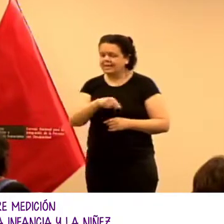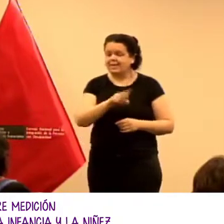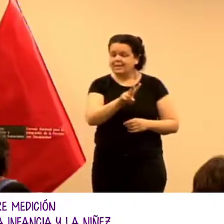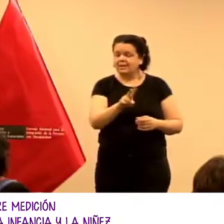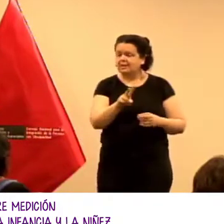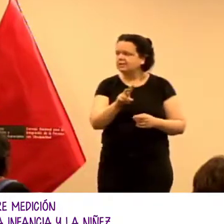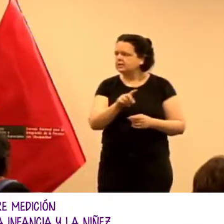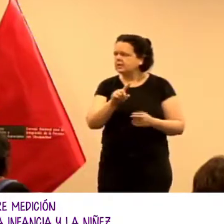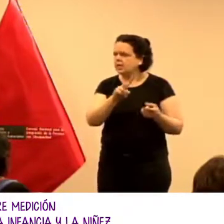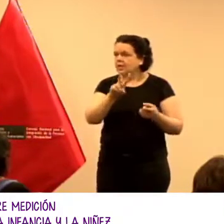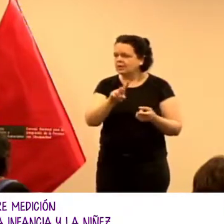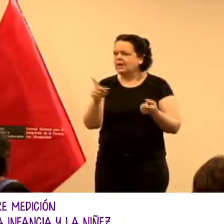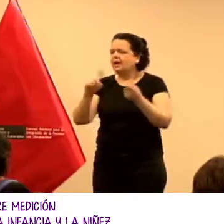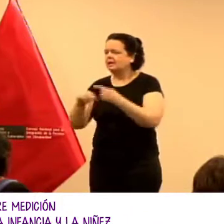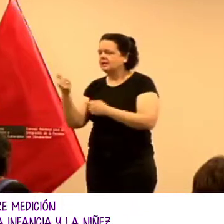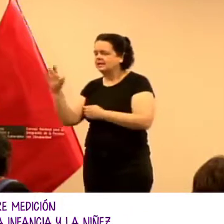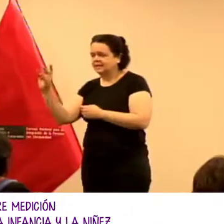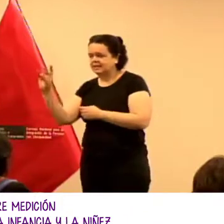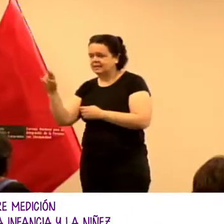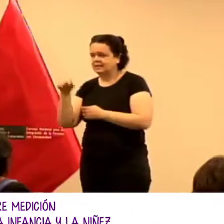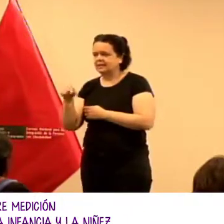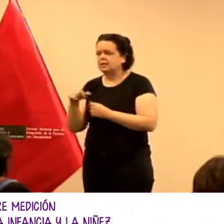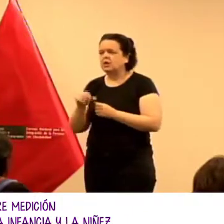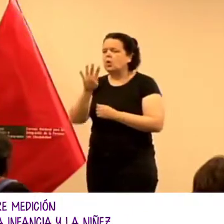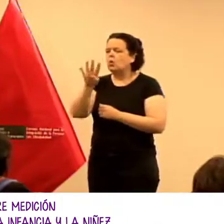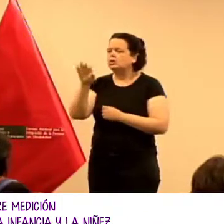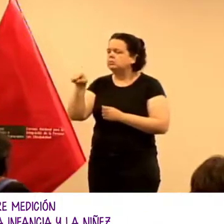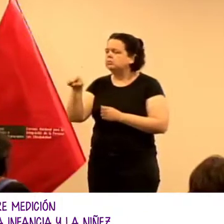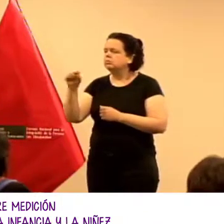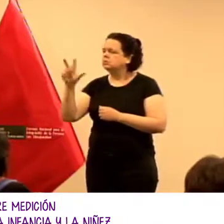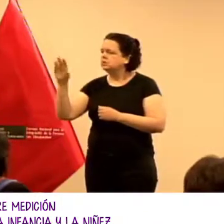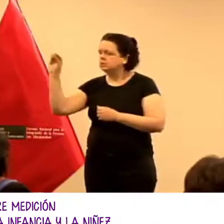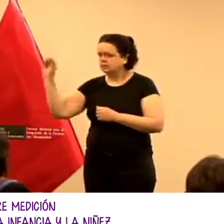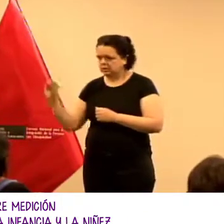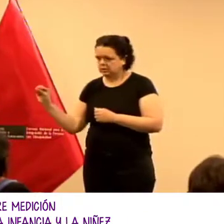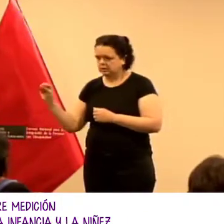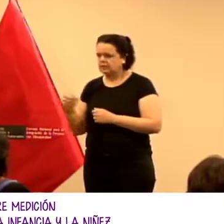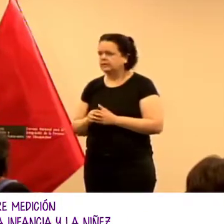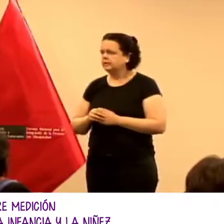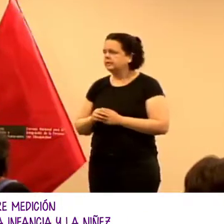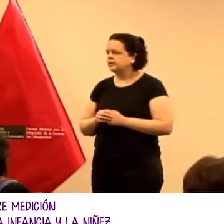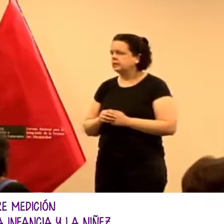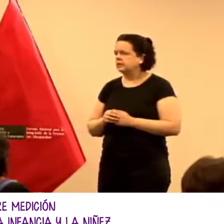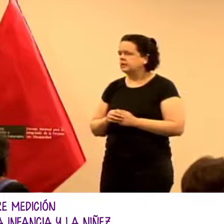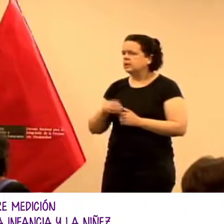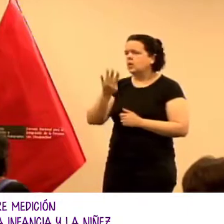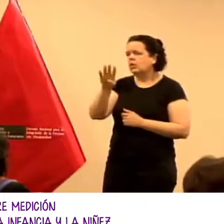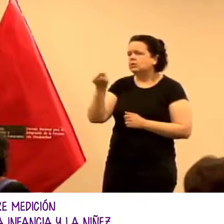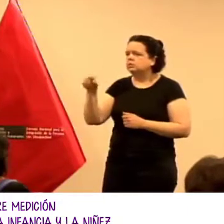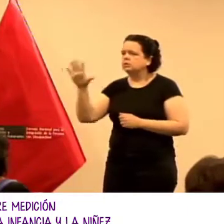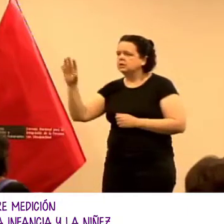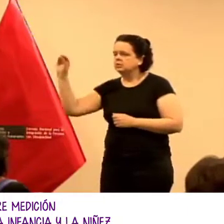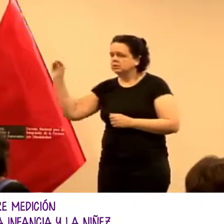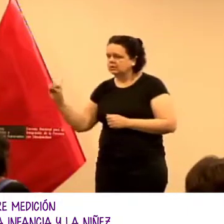a 17 años una tasa global de 4.3% y 4.5